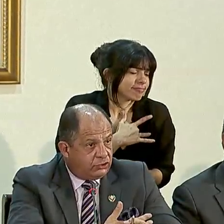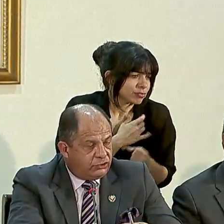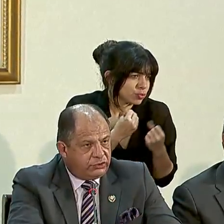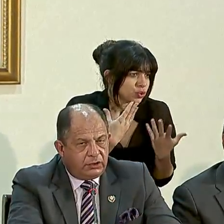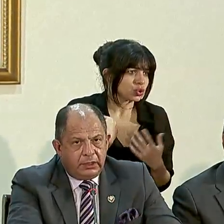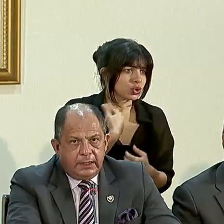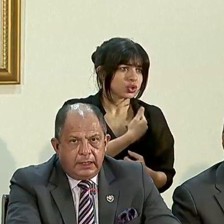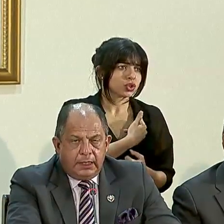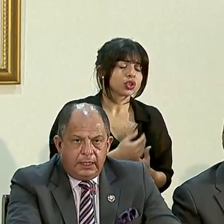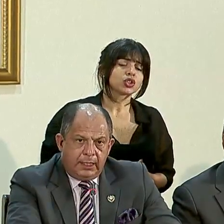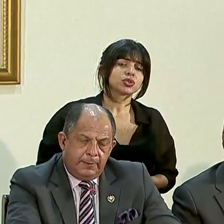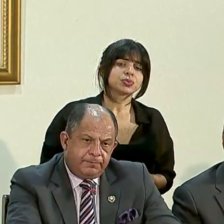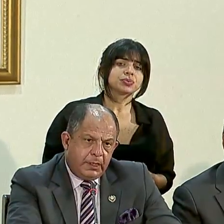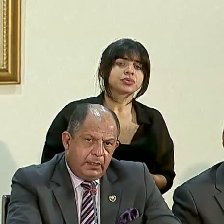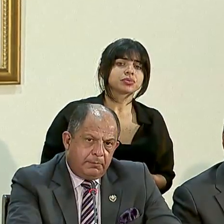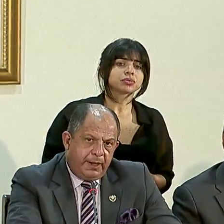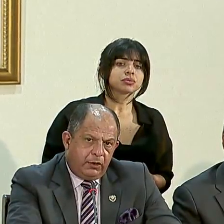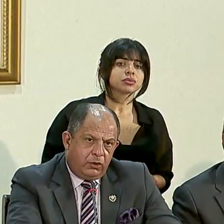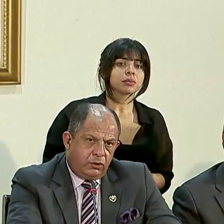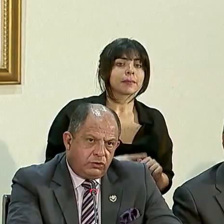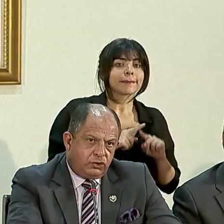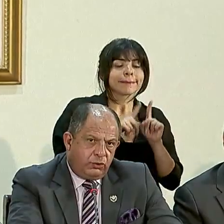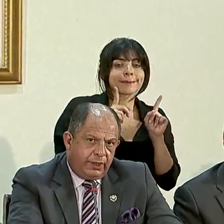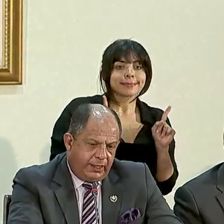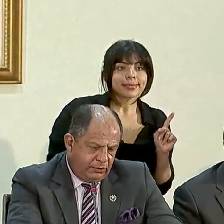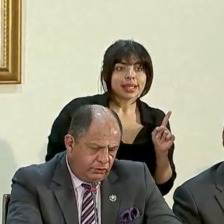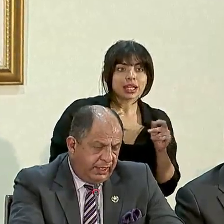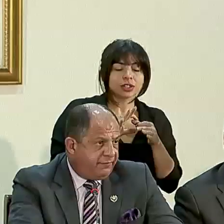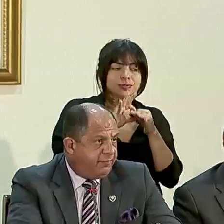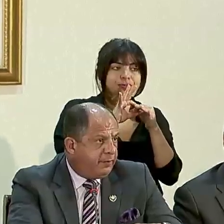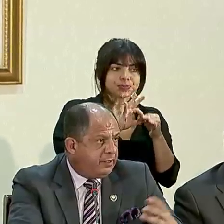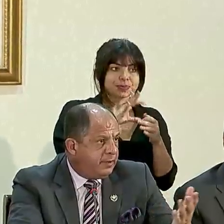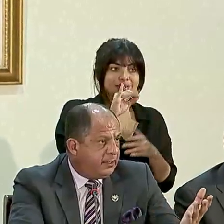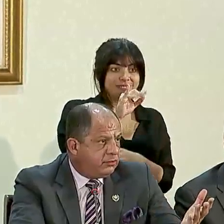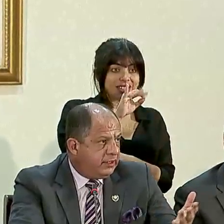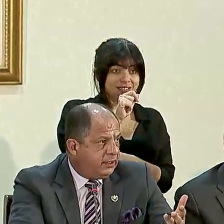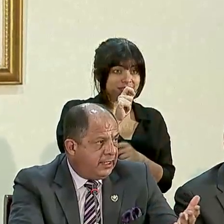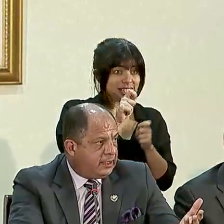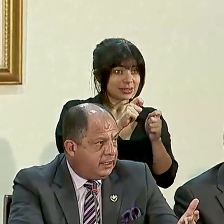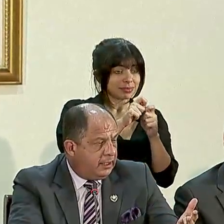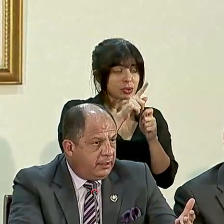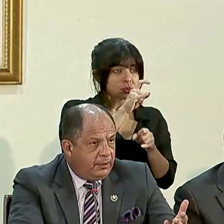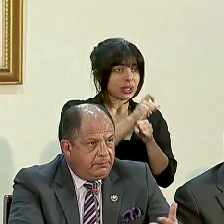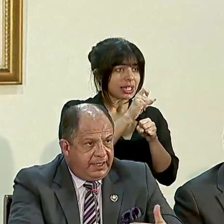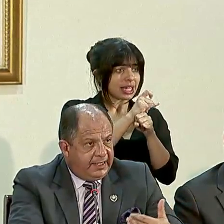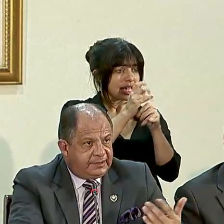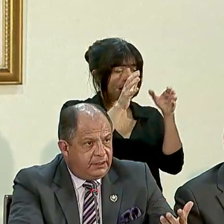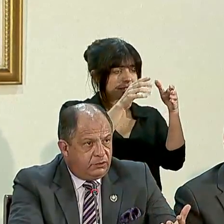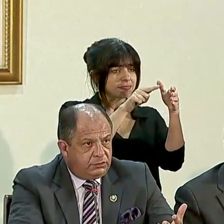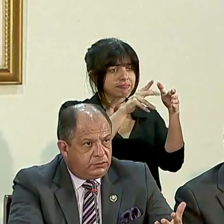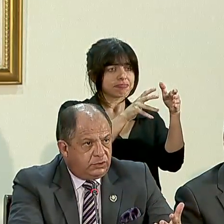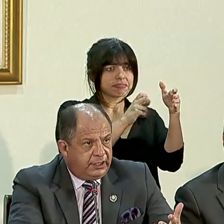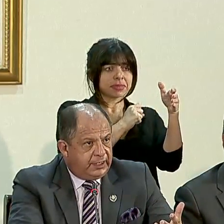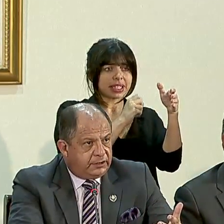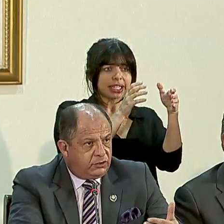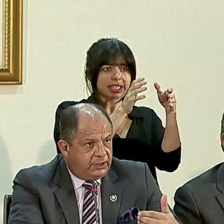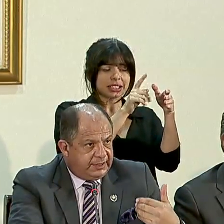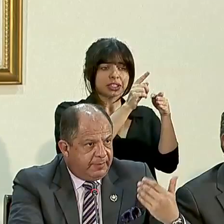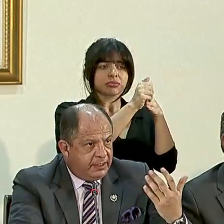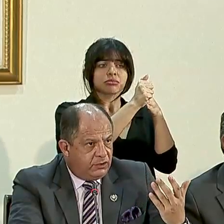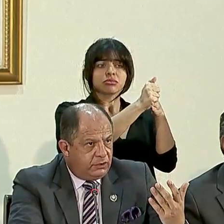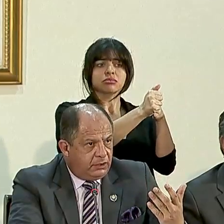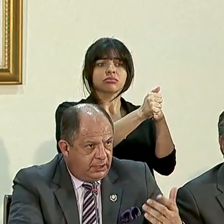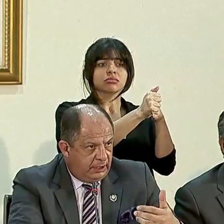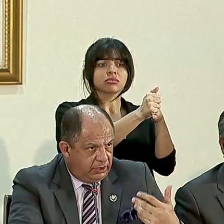de nosotros. Pero sobre la FIFA misma, es una entidad que merece un liderazgo